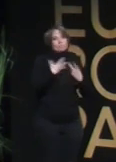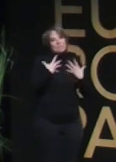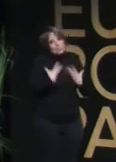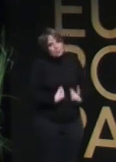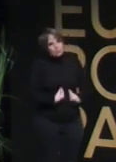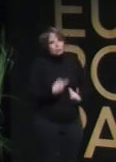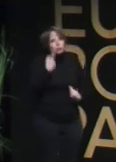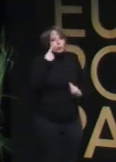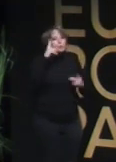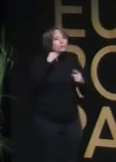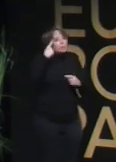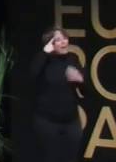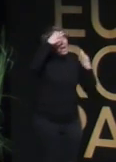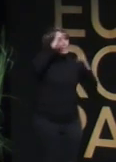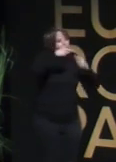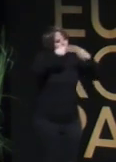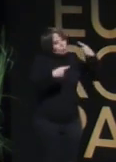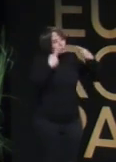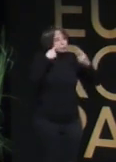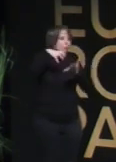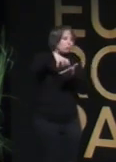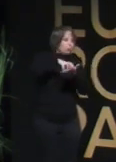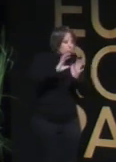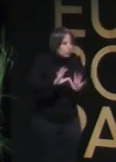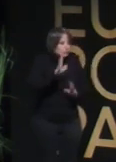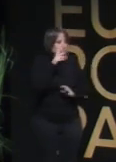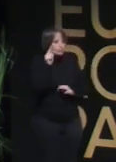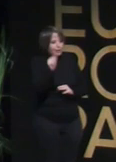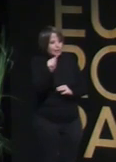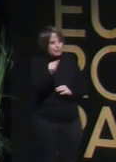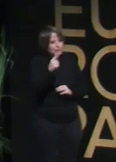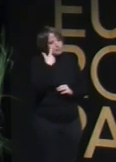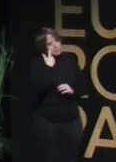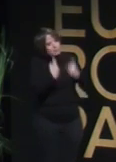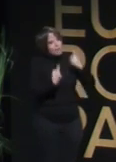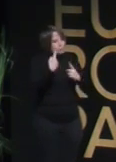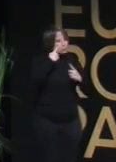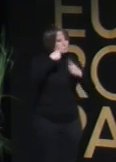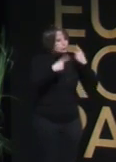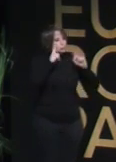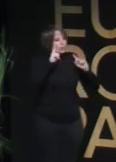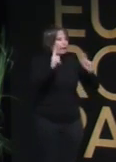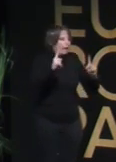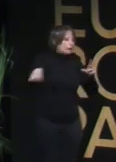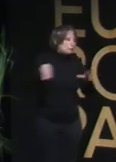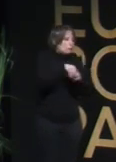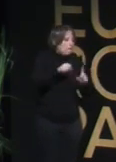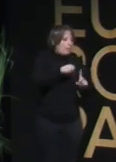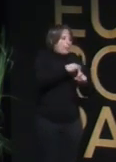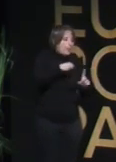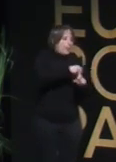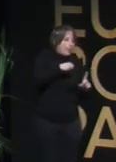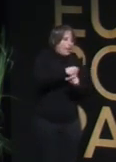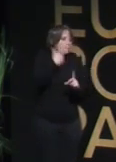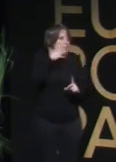el diagnóstico del déficit de atención, ya ahí tengo mis dudas, ¿vale? Porque creo que hay algunos de esos casos que están metidos un poquito ahí a la fuerza, porque es la única